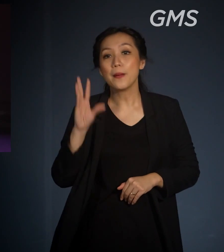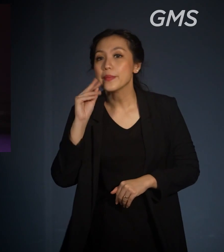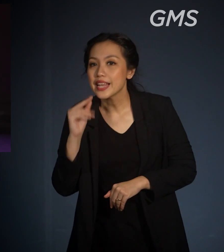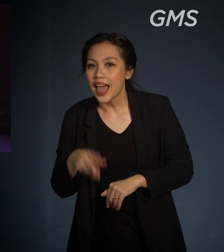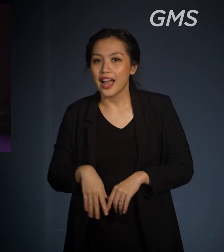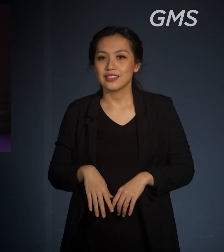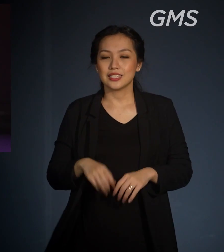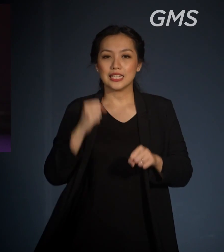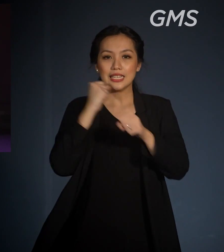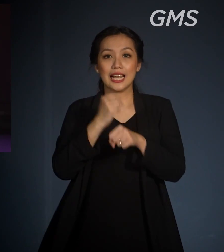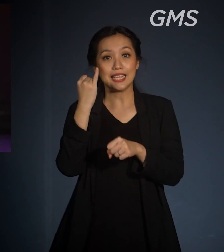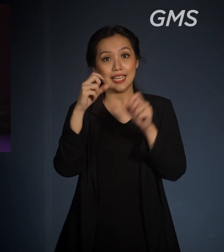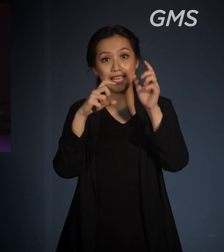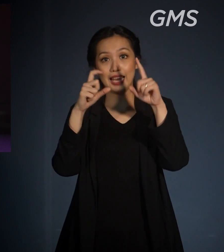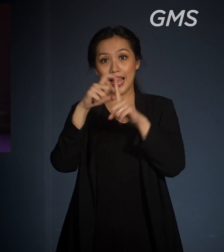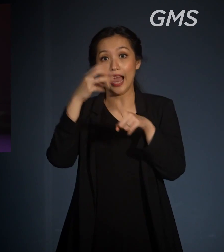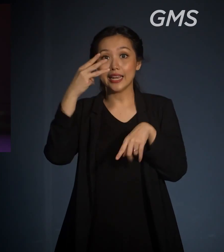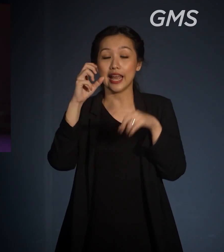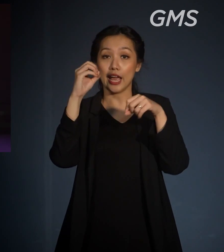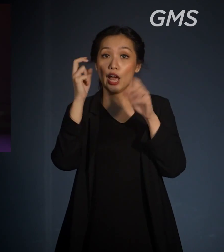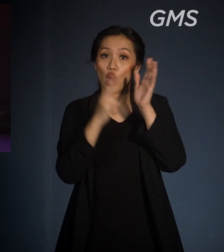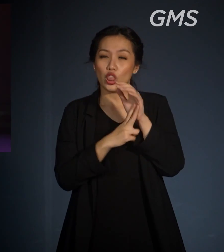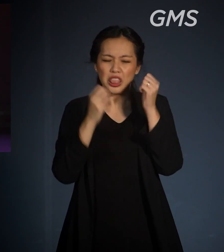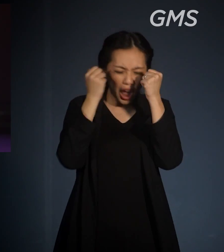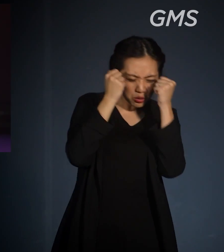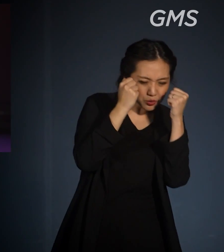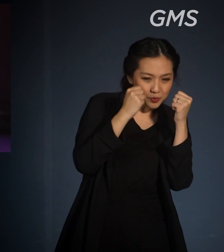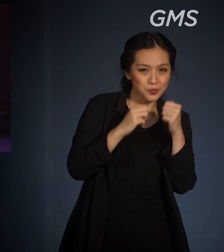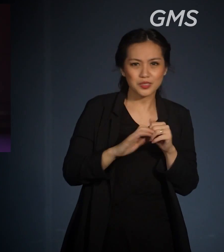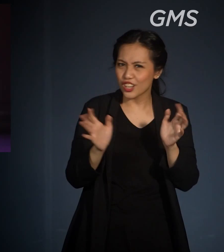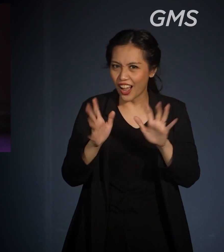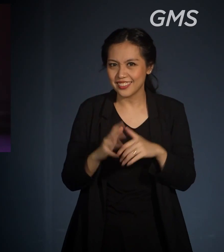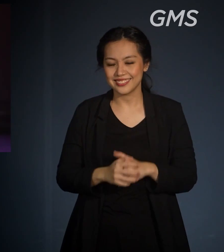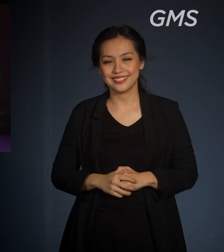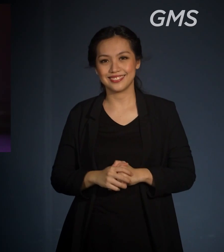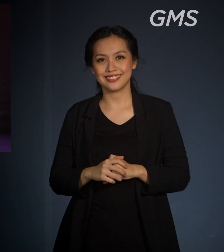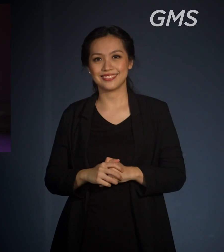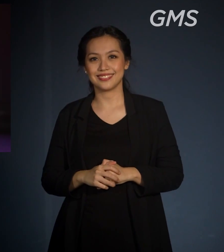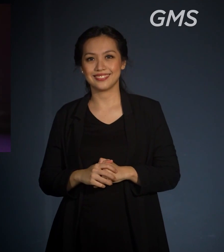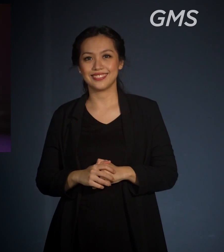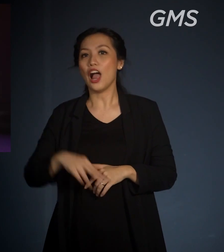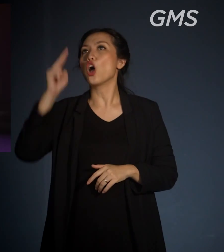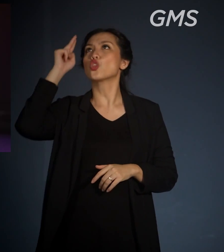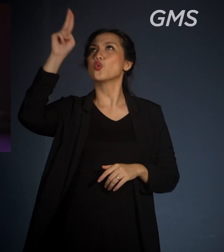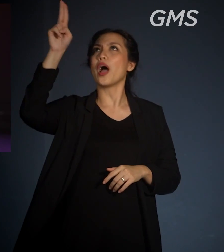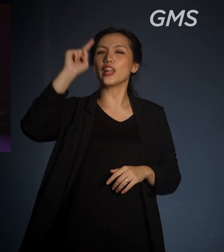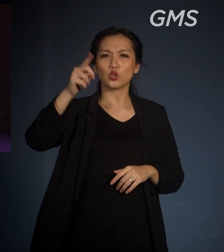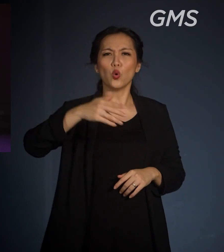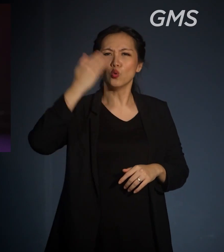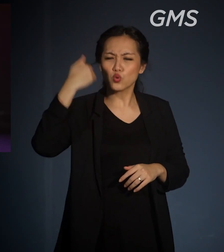Tuhan itu mengucapkan apa yang dia lihat. Dia gak melihat Gideon yang sekarang, tapi dia